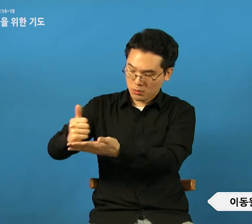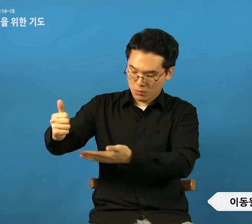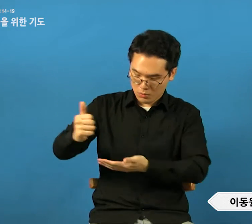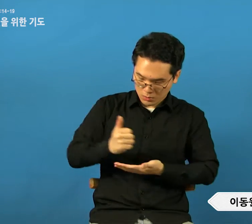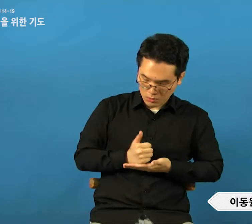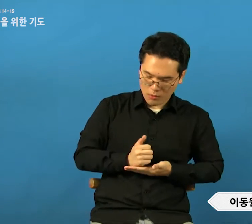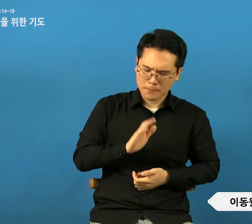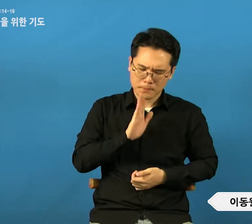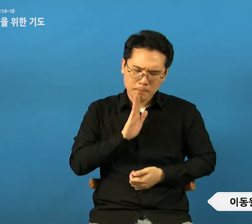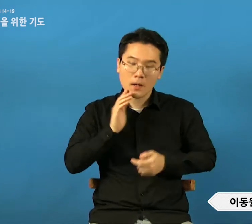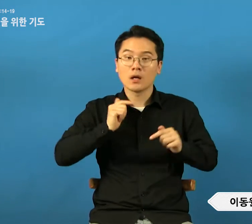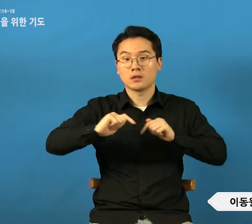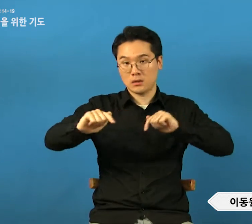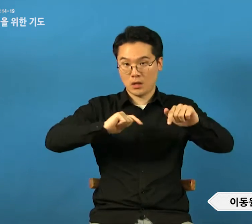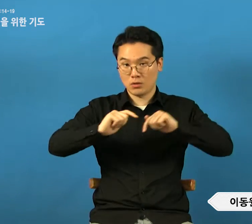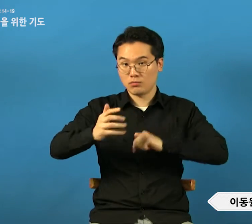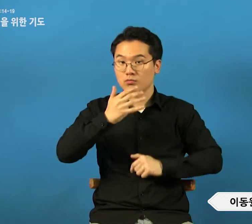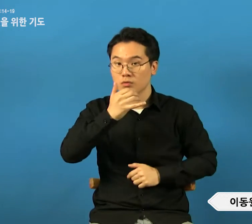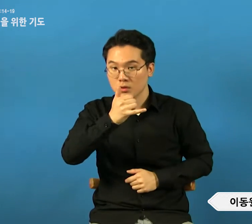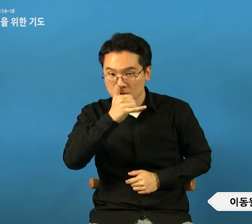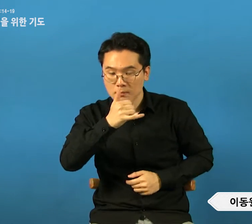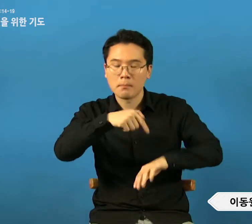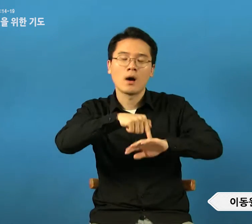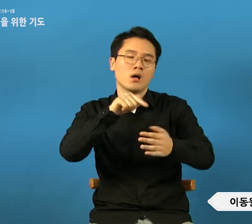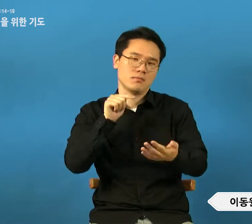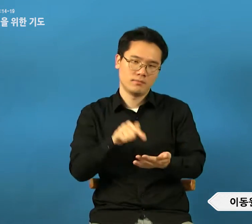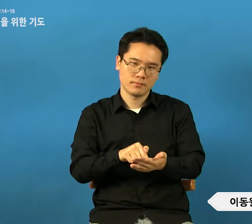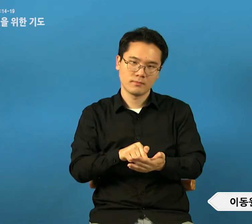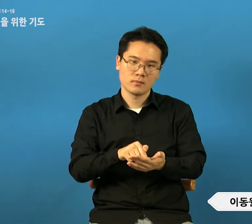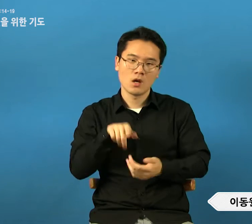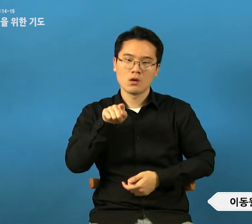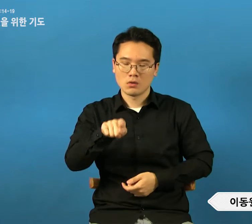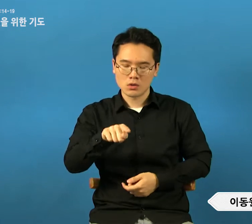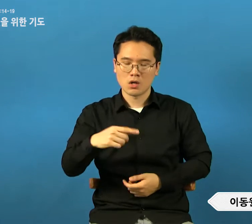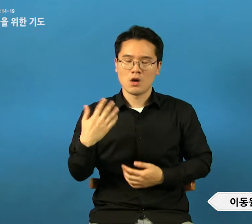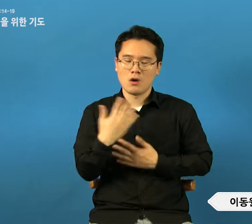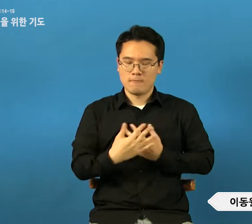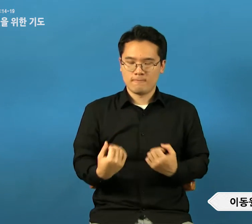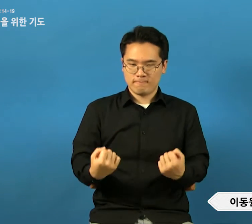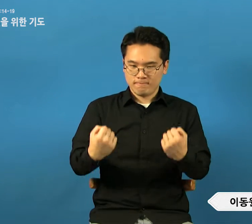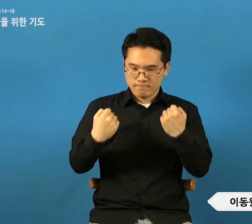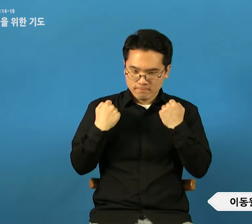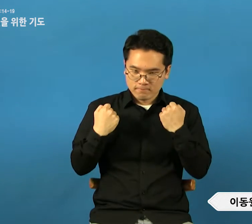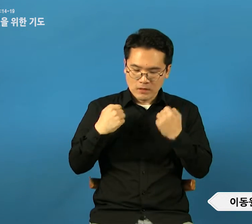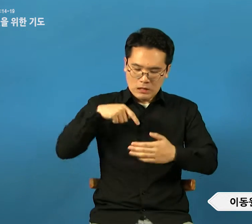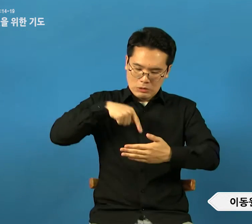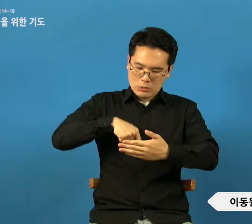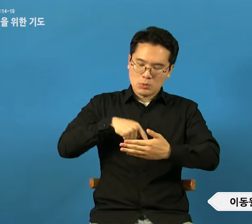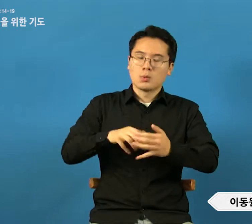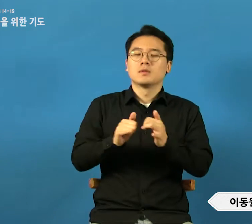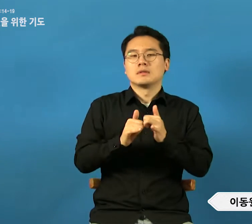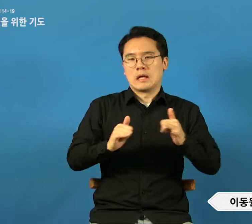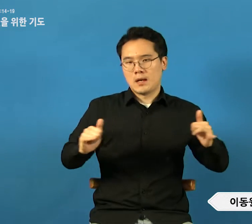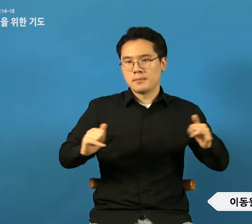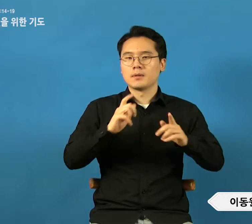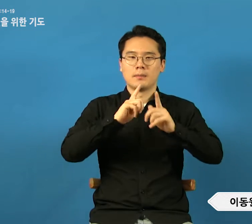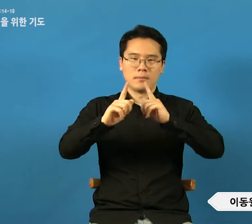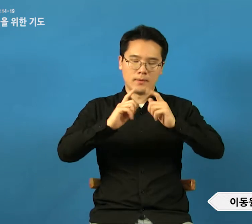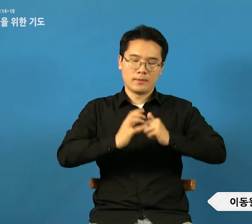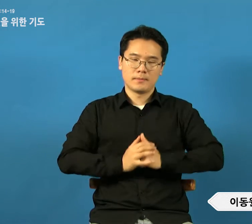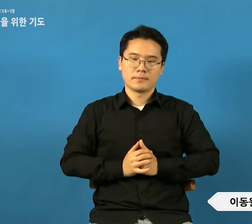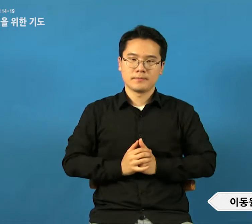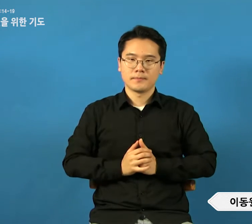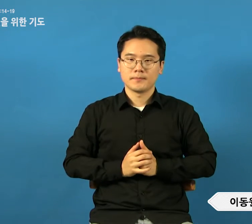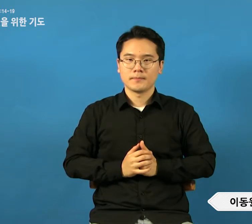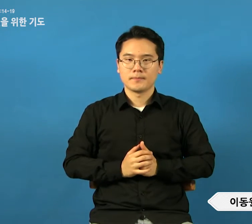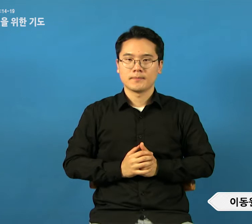성령의 능력으로 통치되는 마음, 이것이 건강한 속 사람이라는 것입니다. 건강한 마음, 바로 속